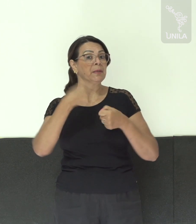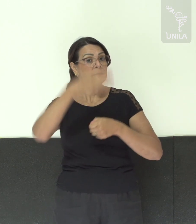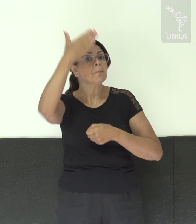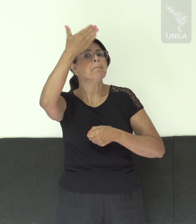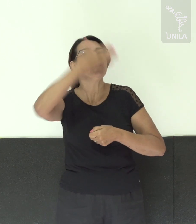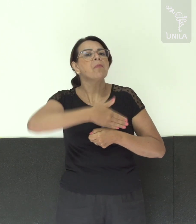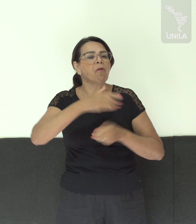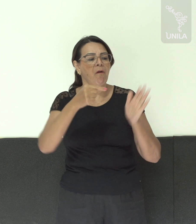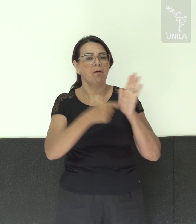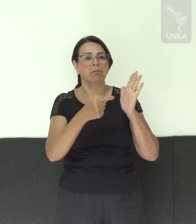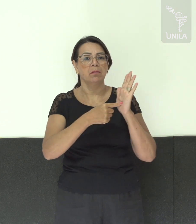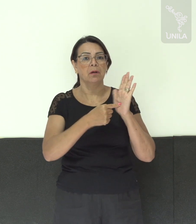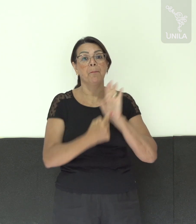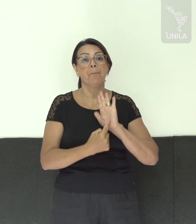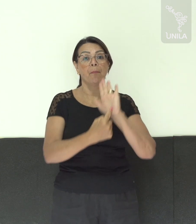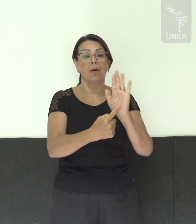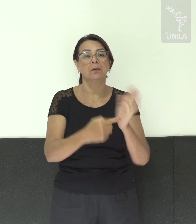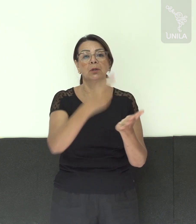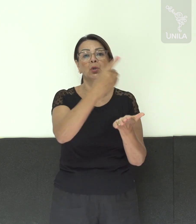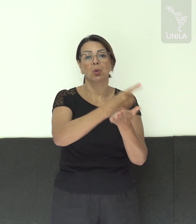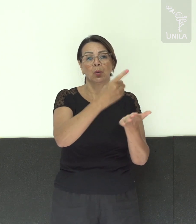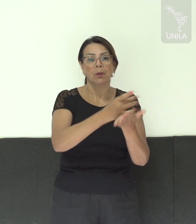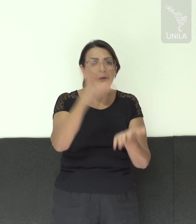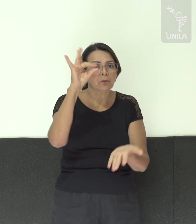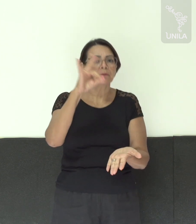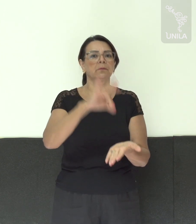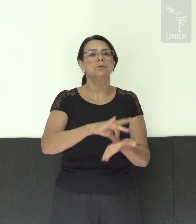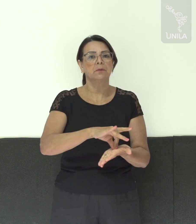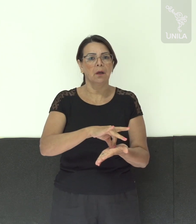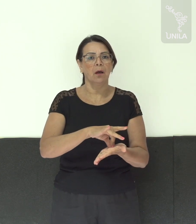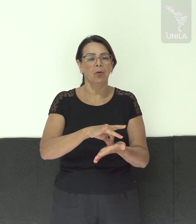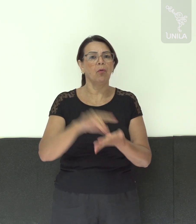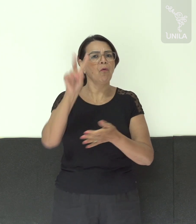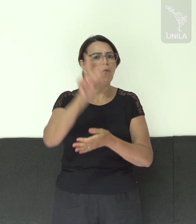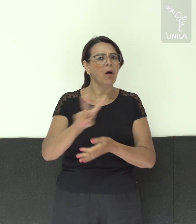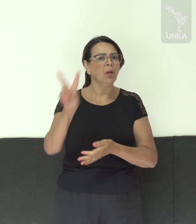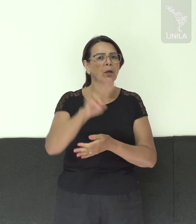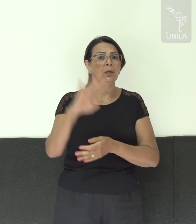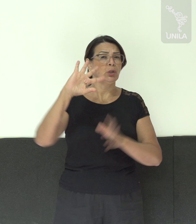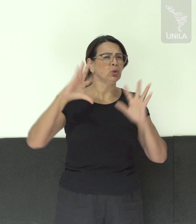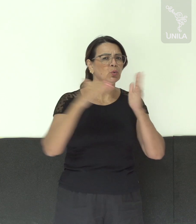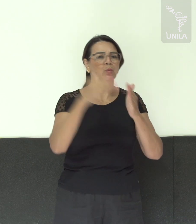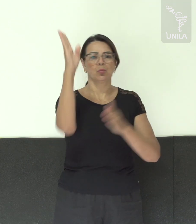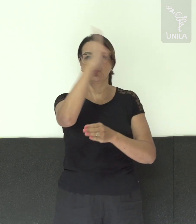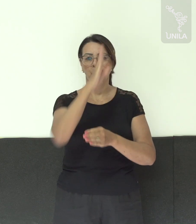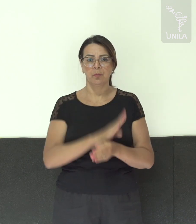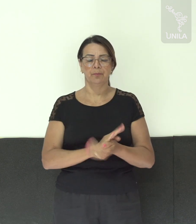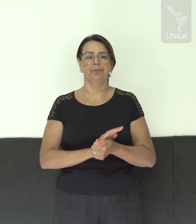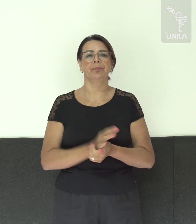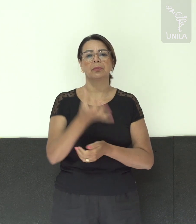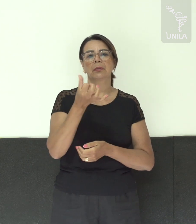comprovados mediante a apresentação de documentos originais, válidos em todo o território nacional.